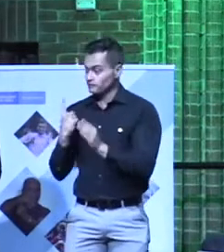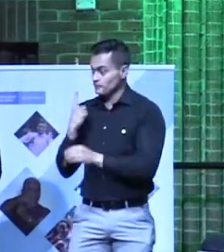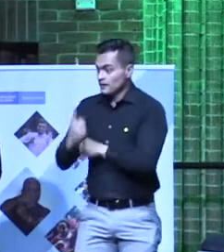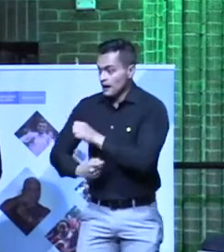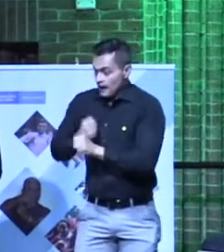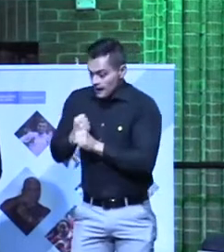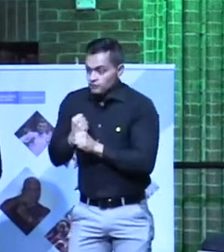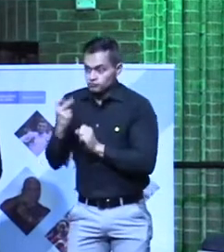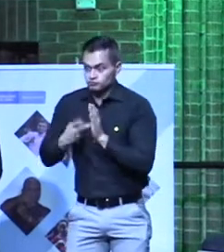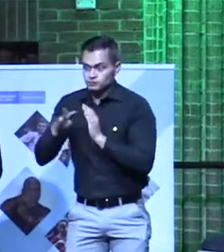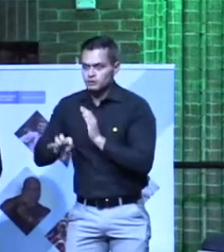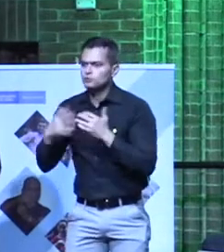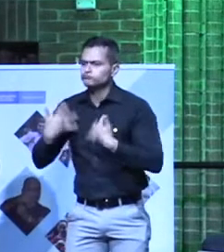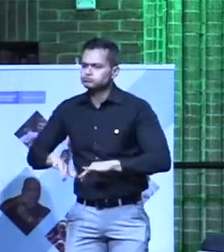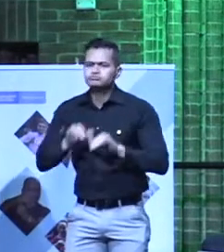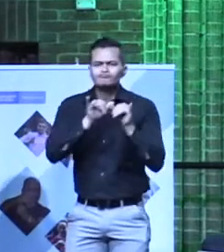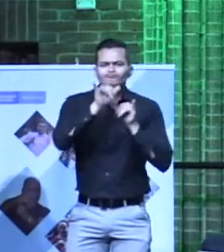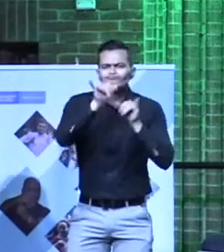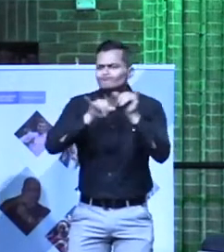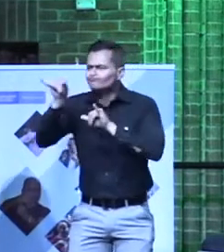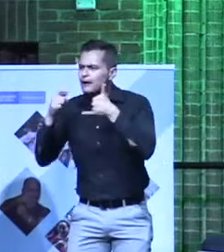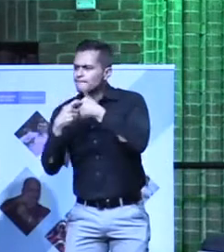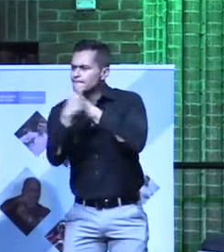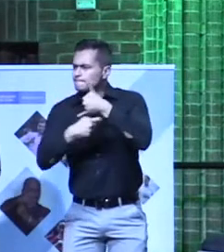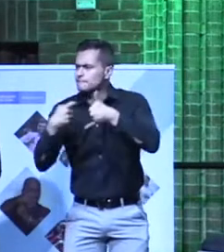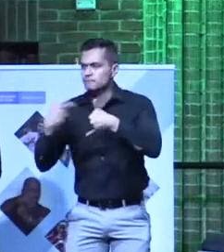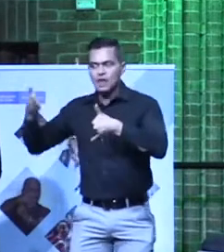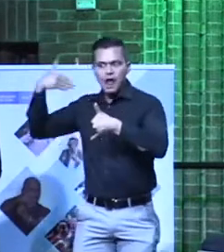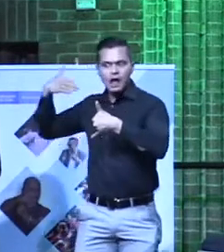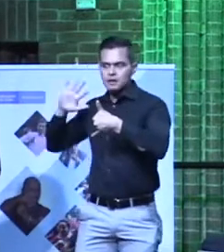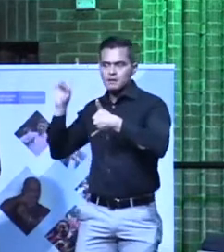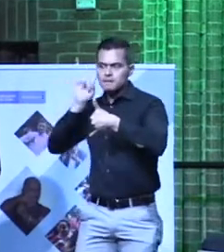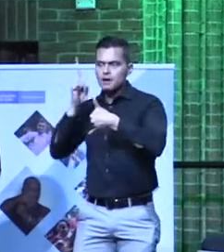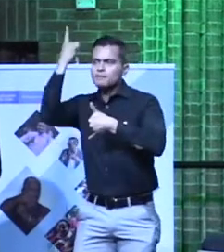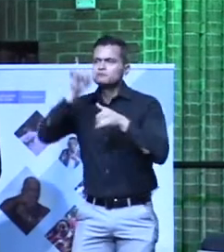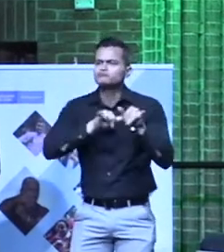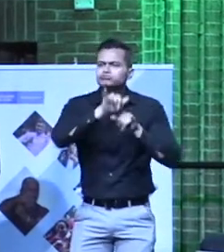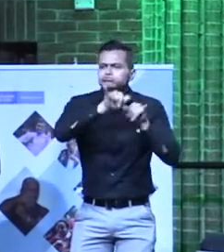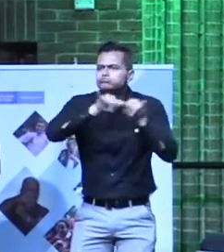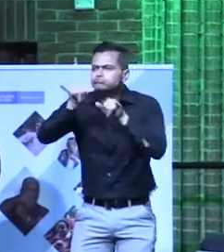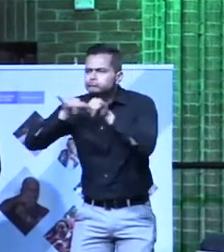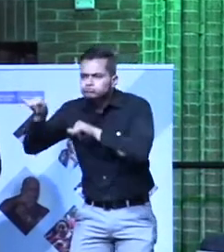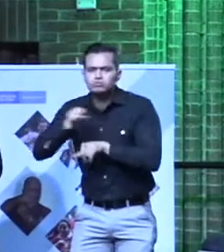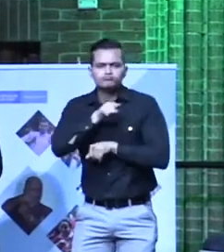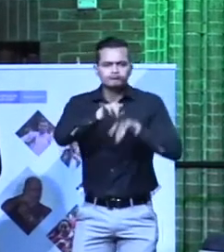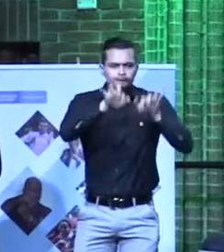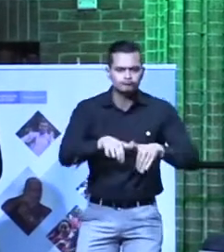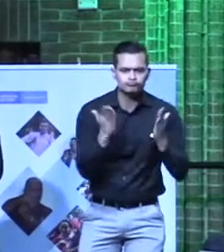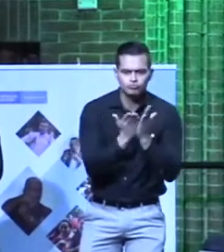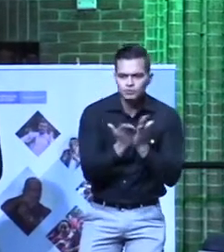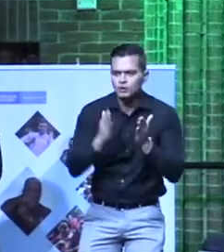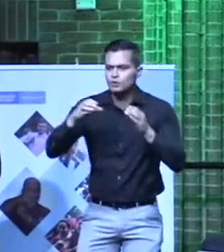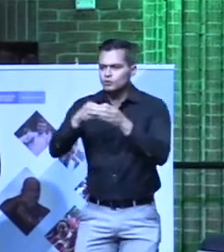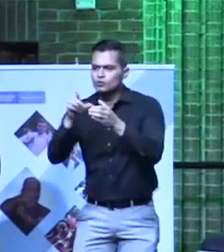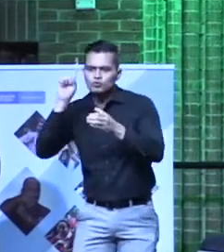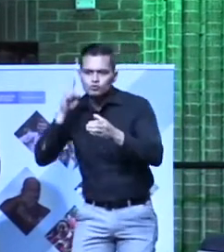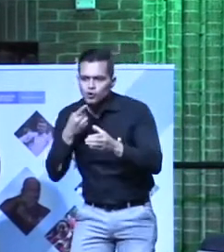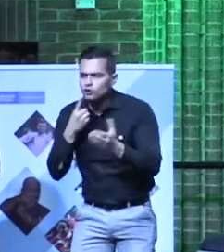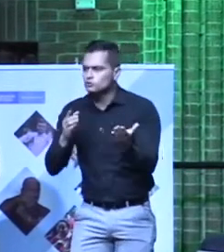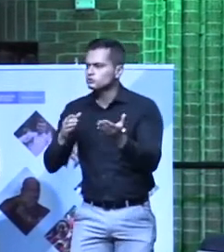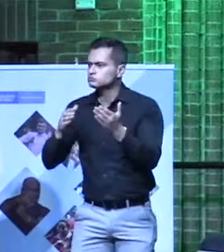habíamos llegado antes. Hablamos con las asociaciones de sordos, con las secretarías de educación, con los rectores de las